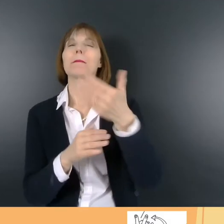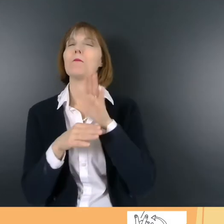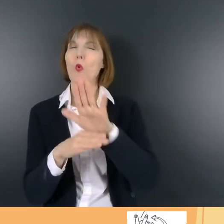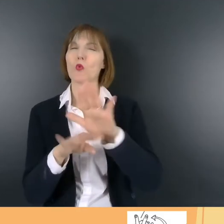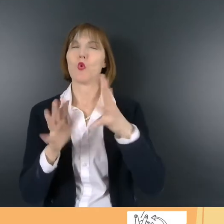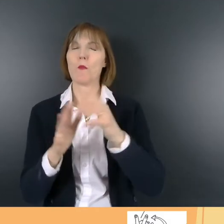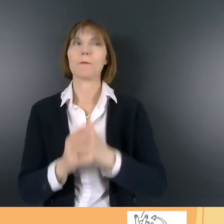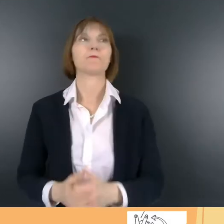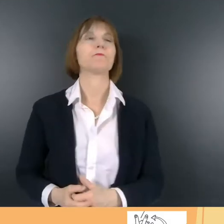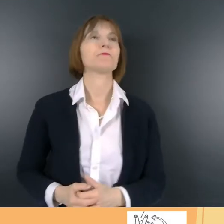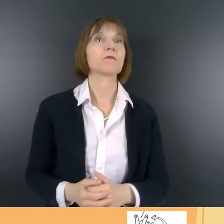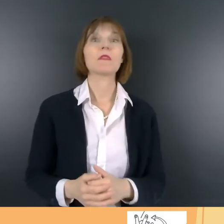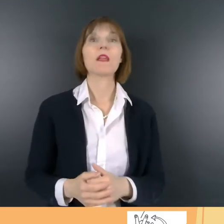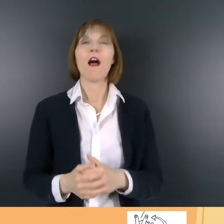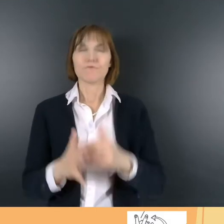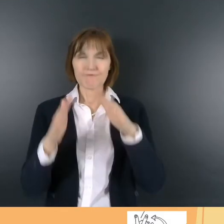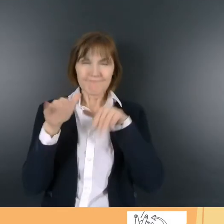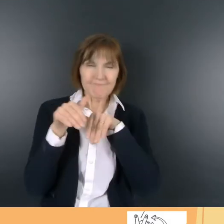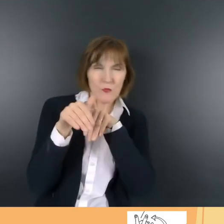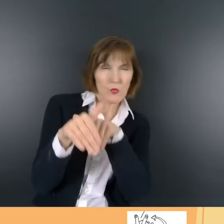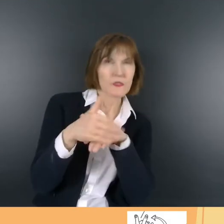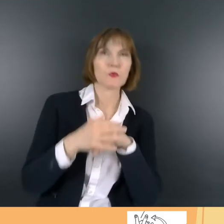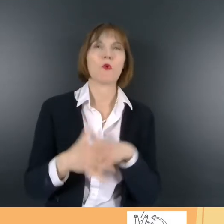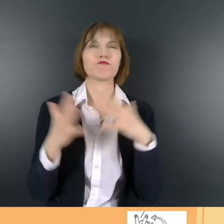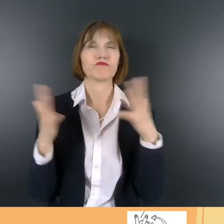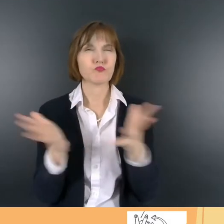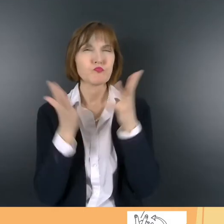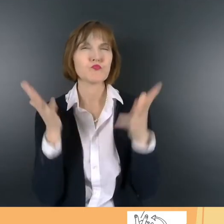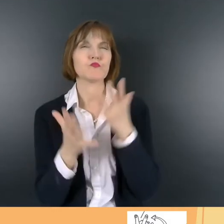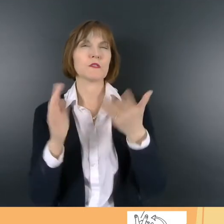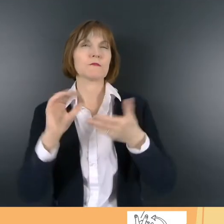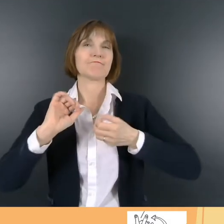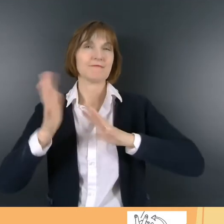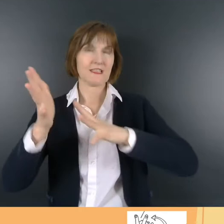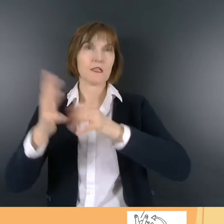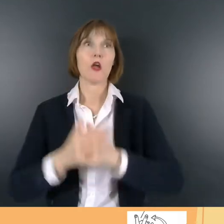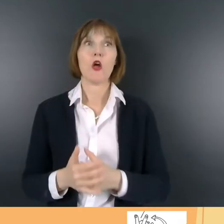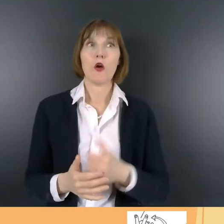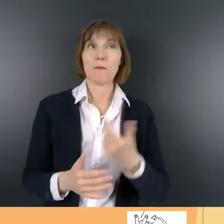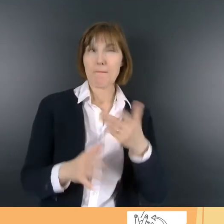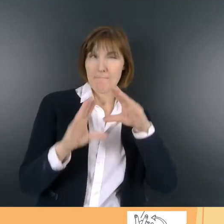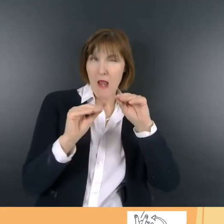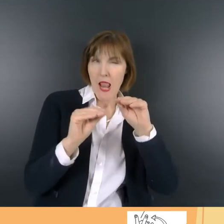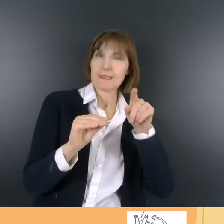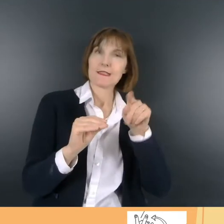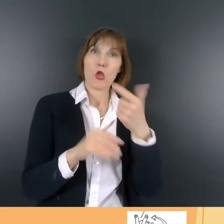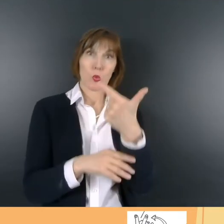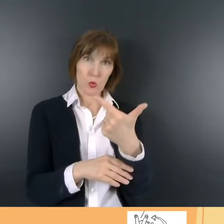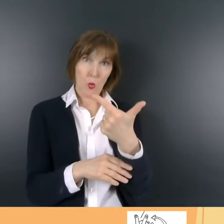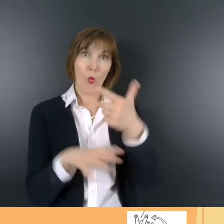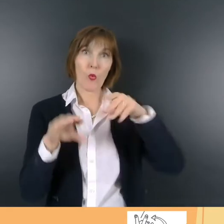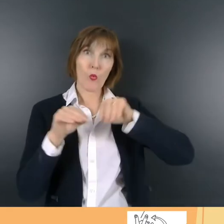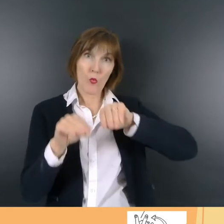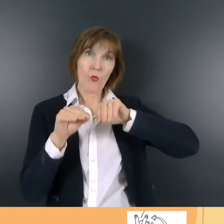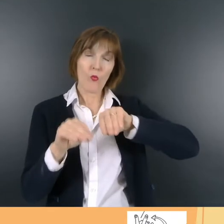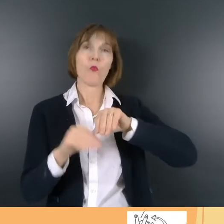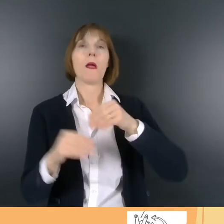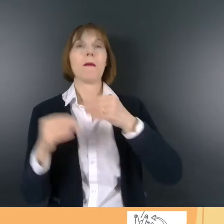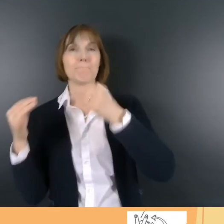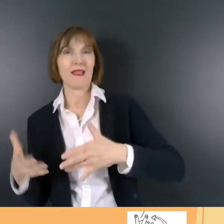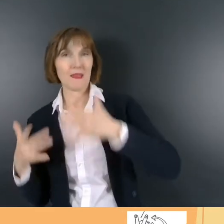continuons. Dans promotion de la langue des signes, j'ai mis deux cours là, qui sont mathématiques et français.